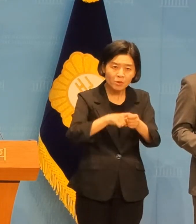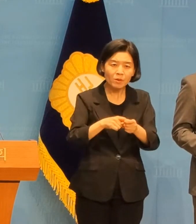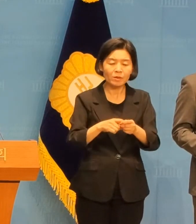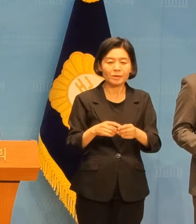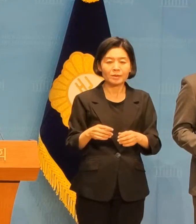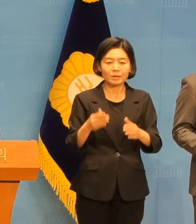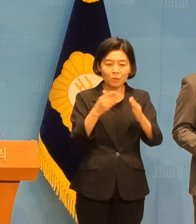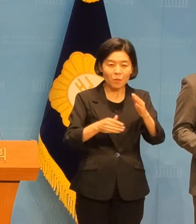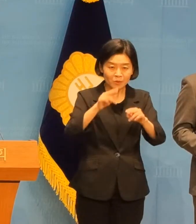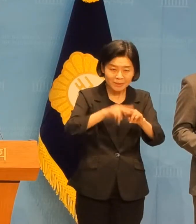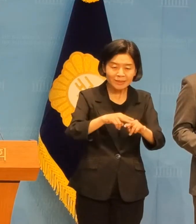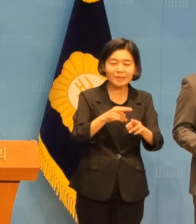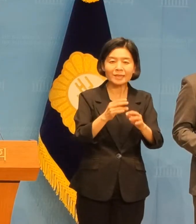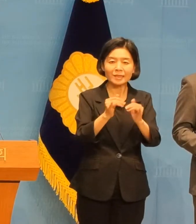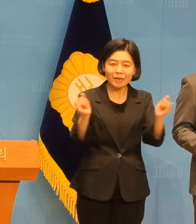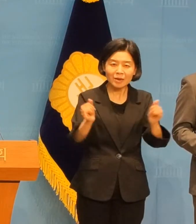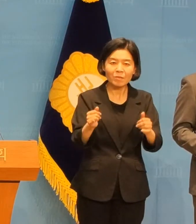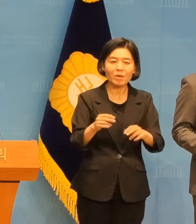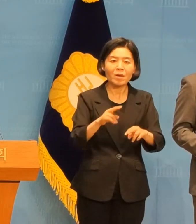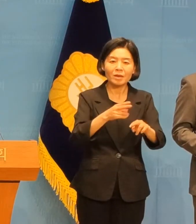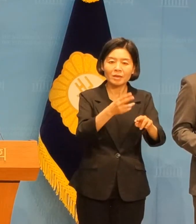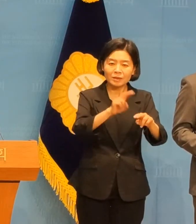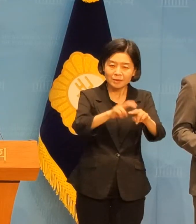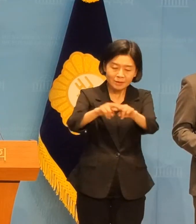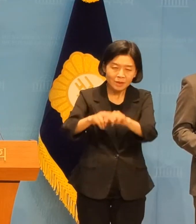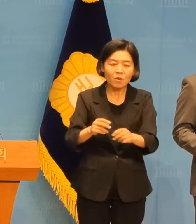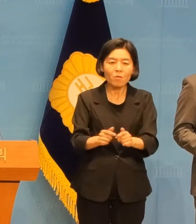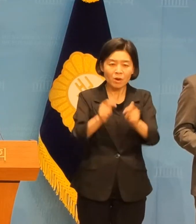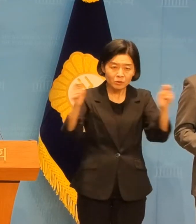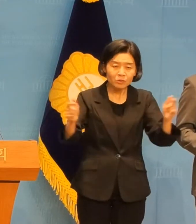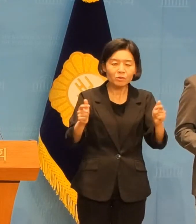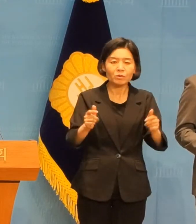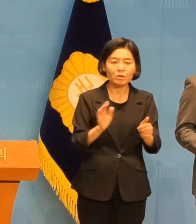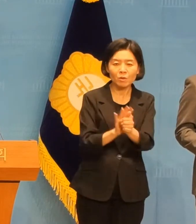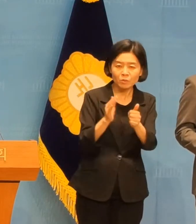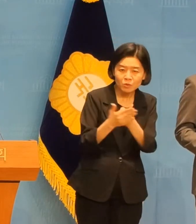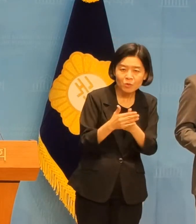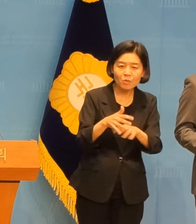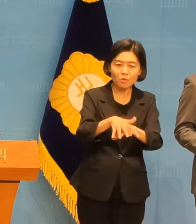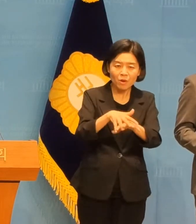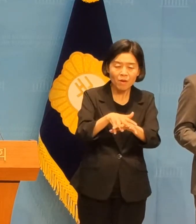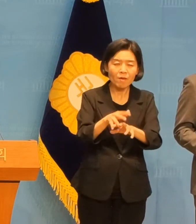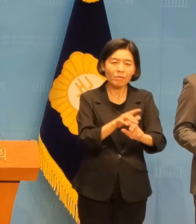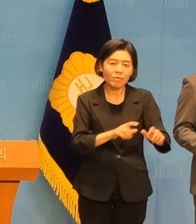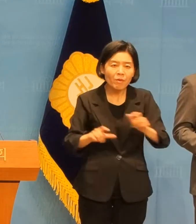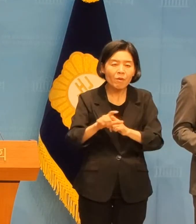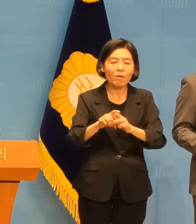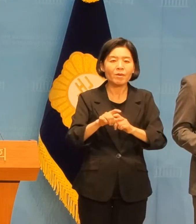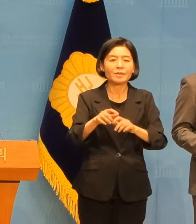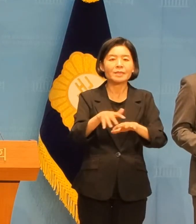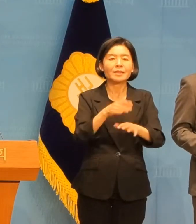및 범부처 협조체계 강화 등 영사 조력 체계를 전면 개편하라.